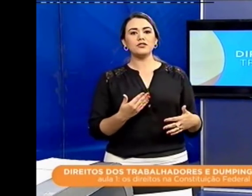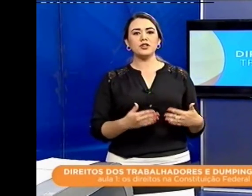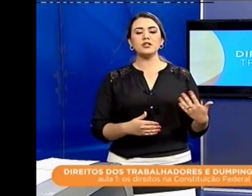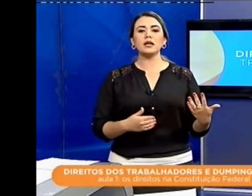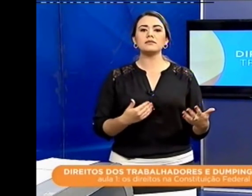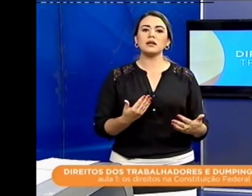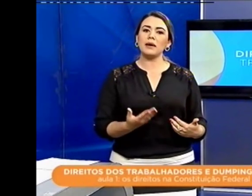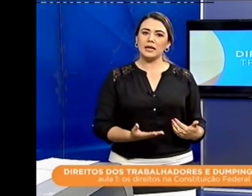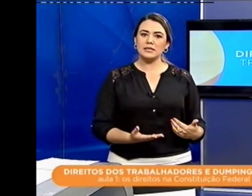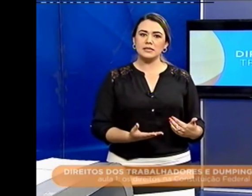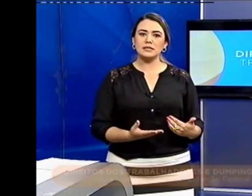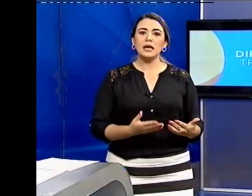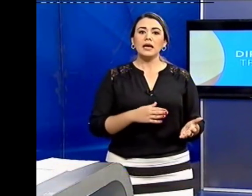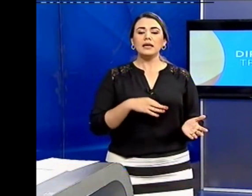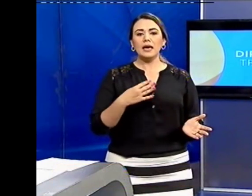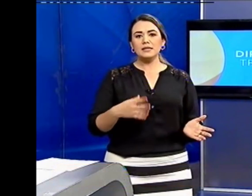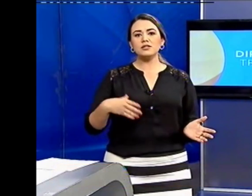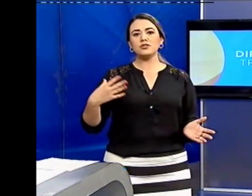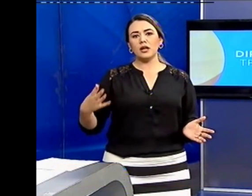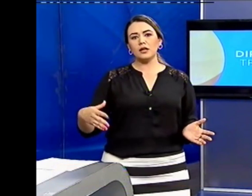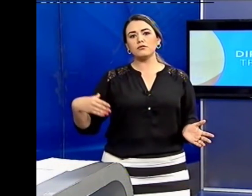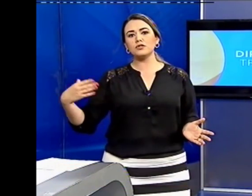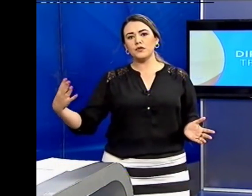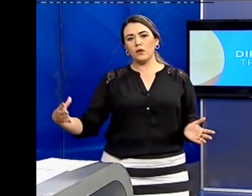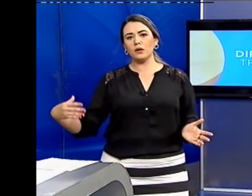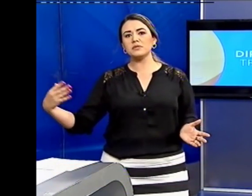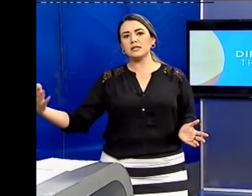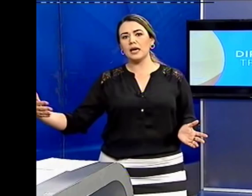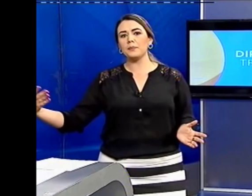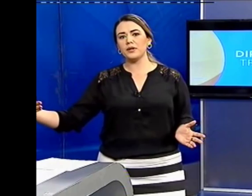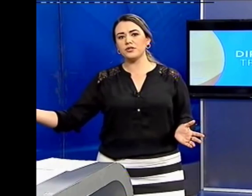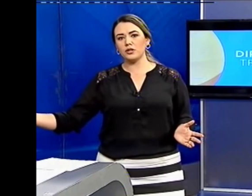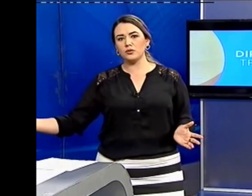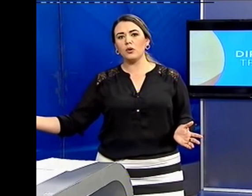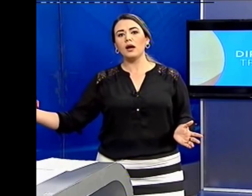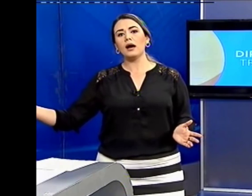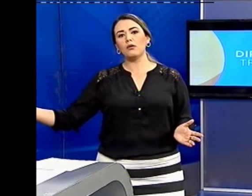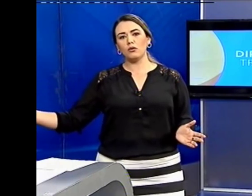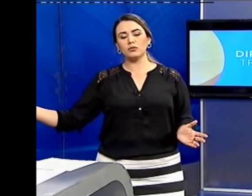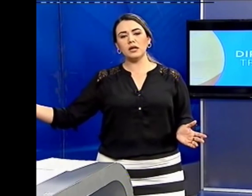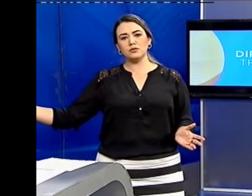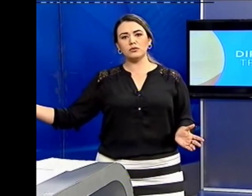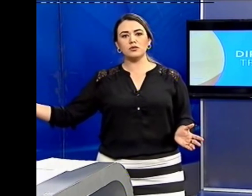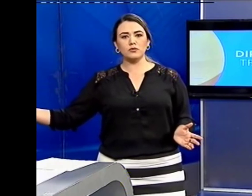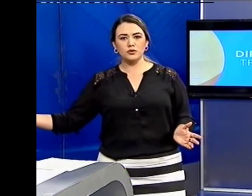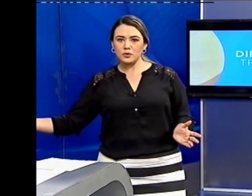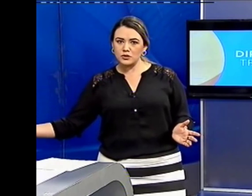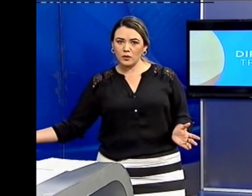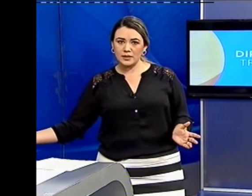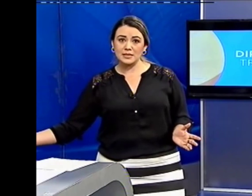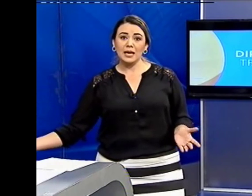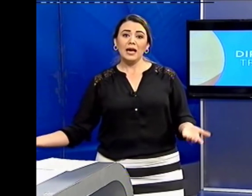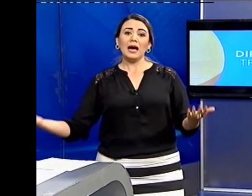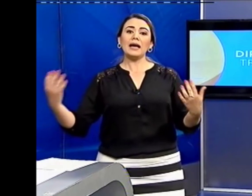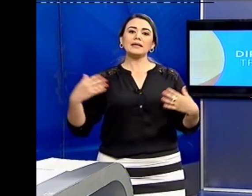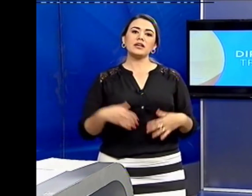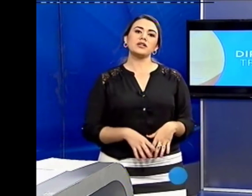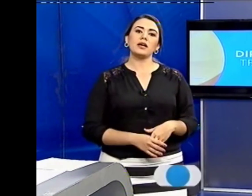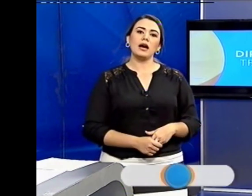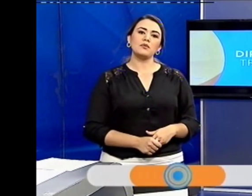garantir direitos trabalhistas. E esses direitos foram se repetindo ao longo das outras Constituições, até chegarmos